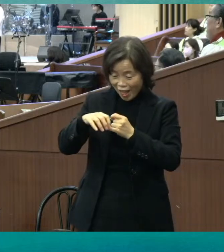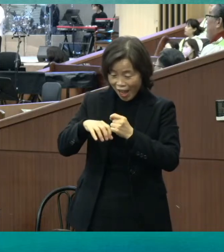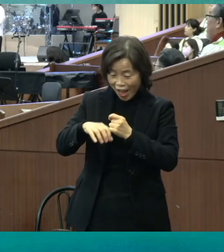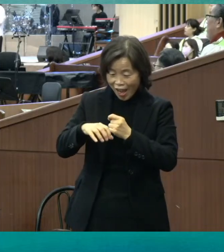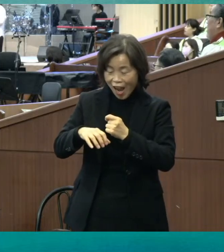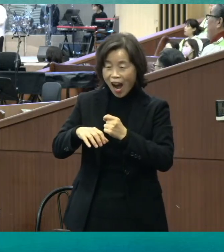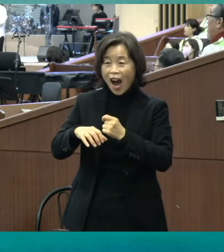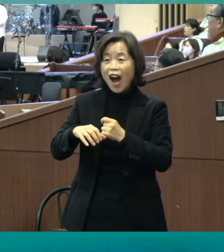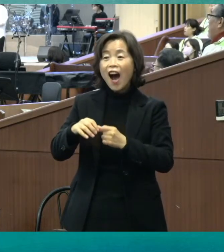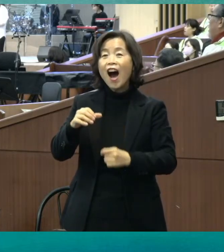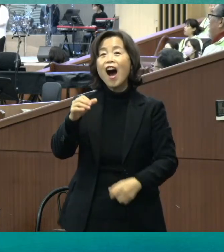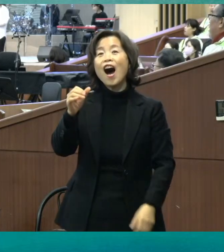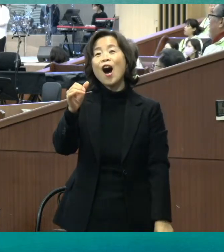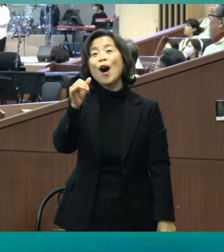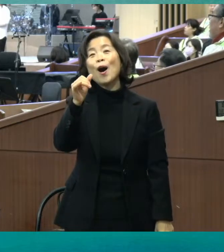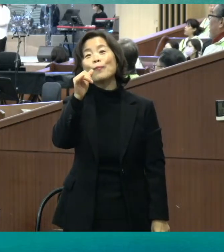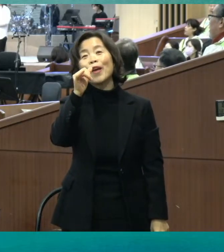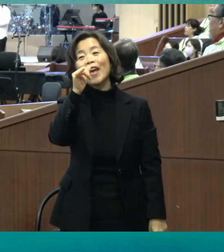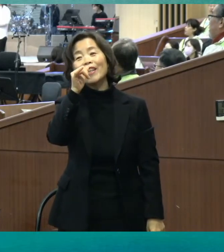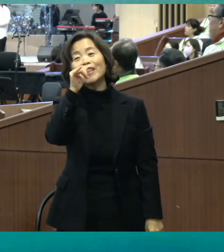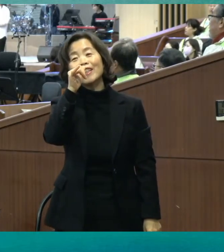내 앞에